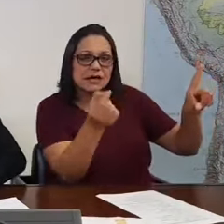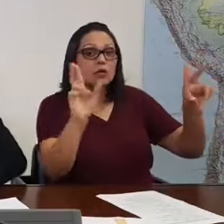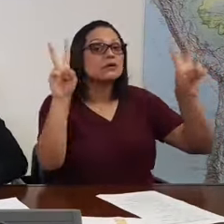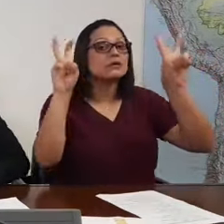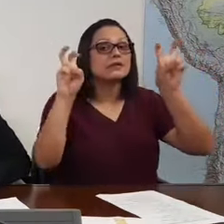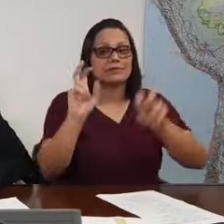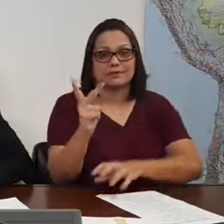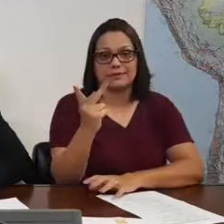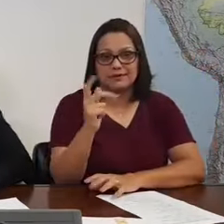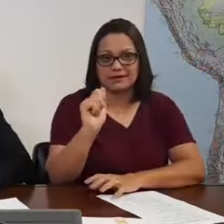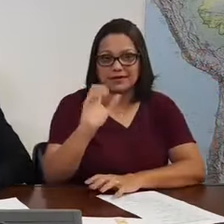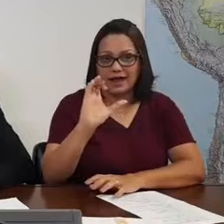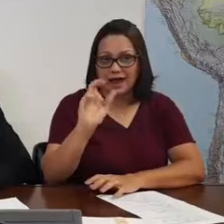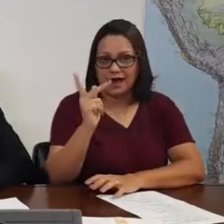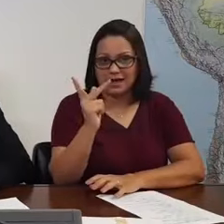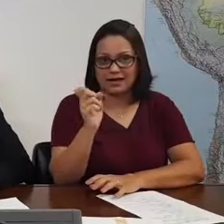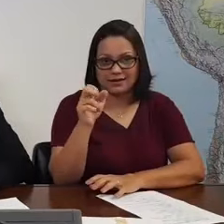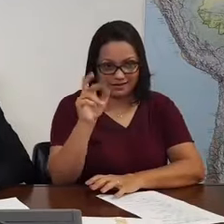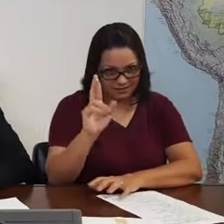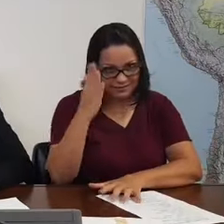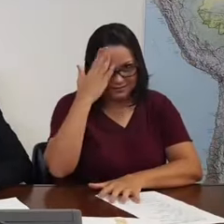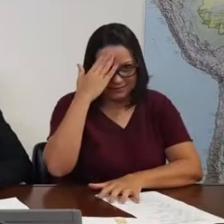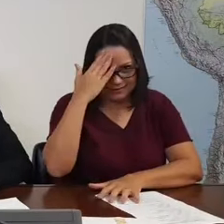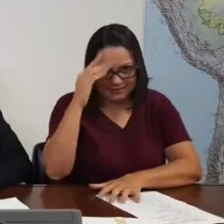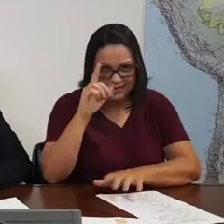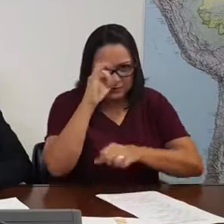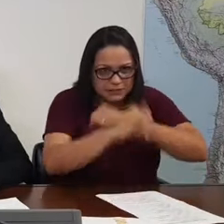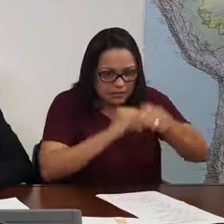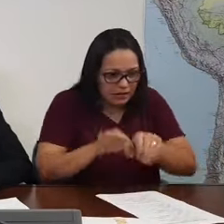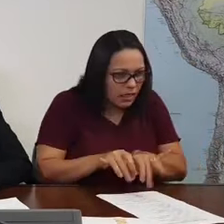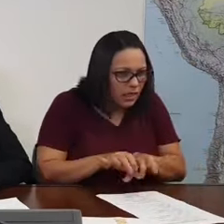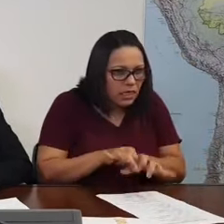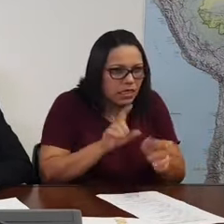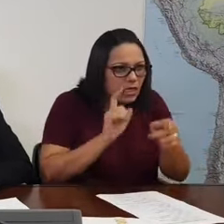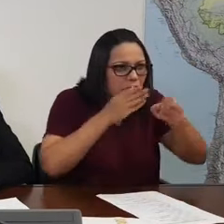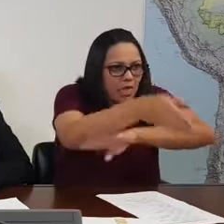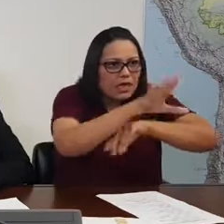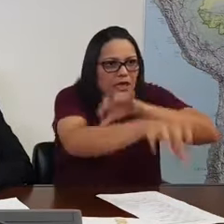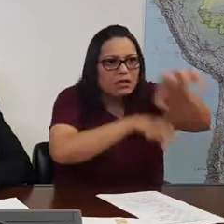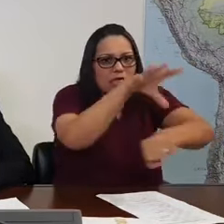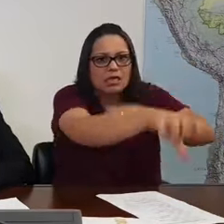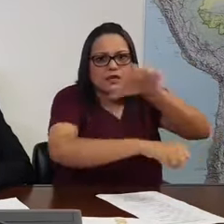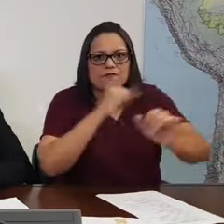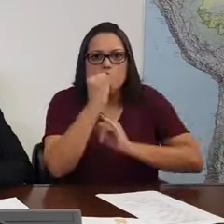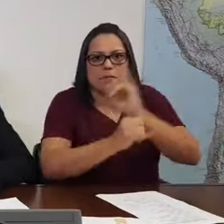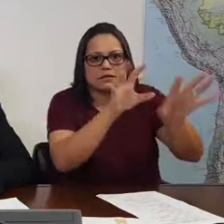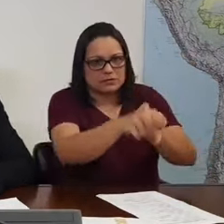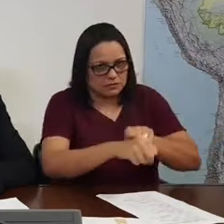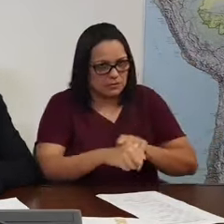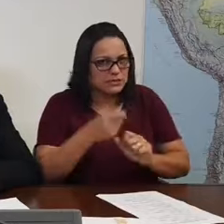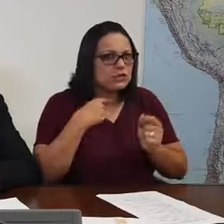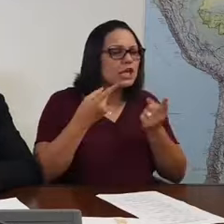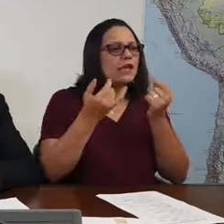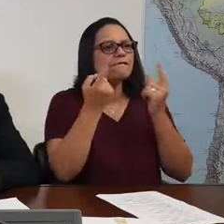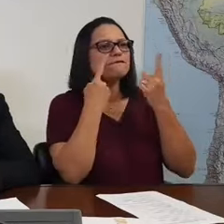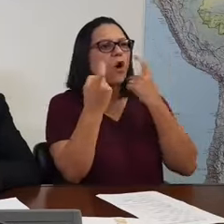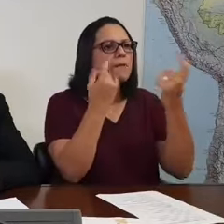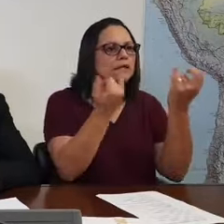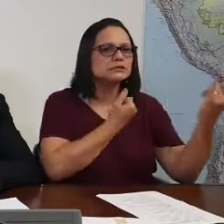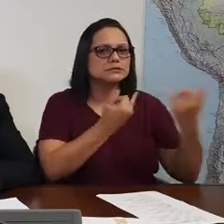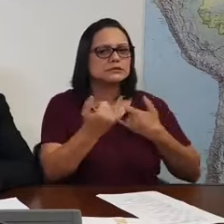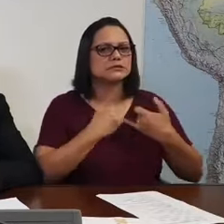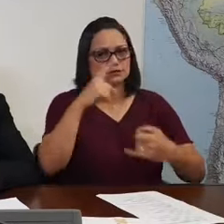hoje. Obviamente, nós temos informações, me mantenho informado via o ministro Sérgio Moro, E quem dá